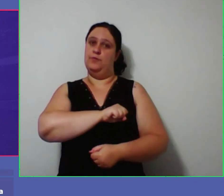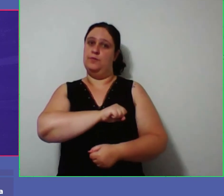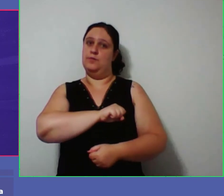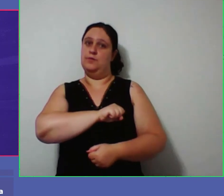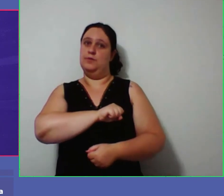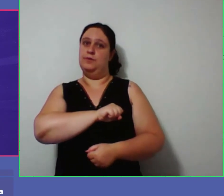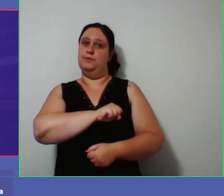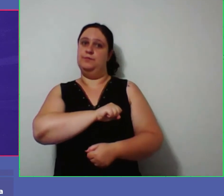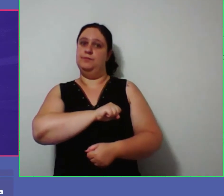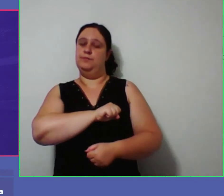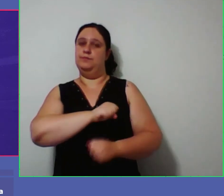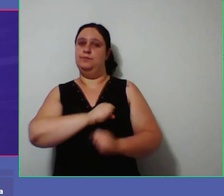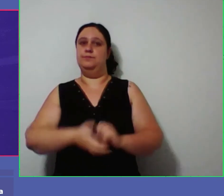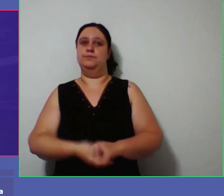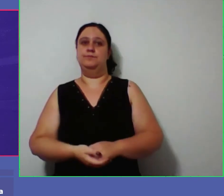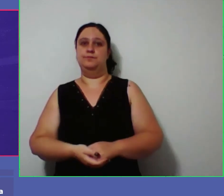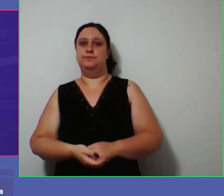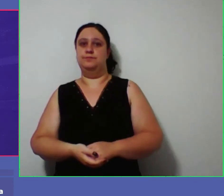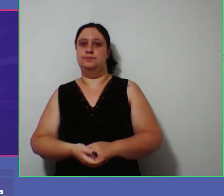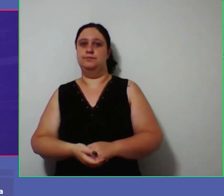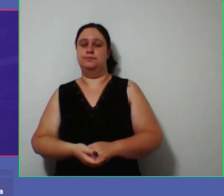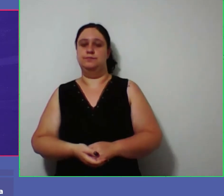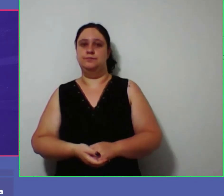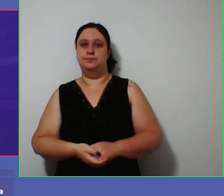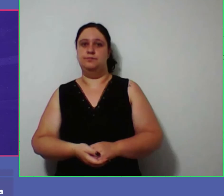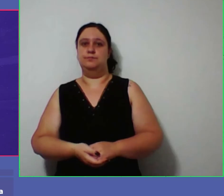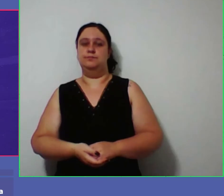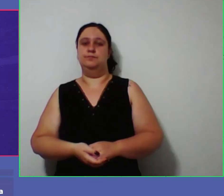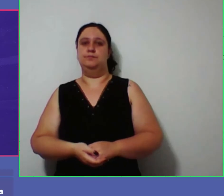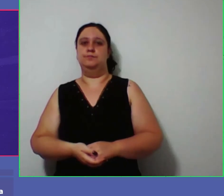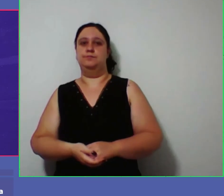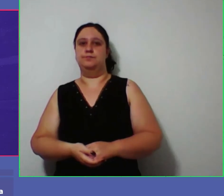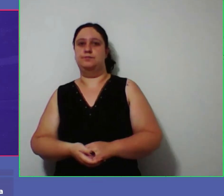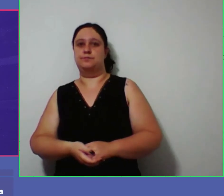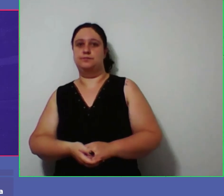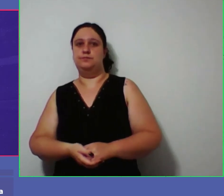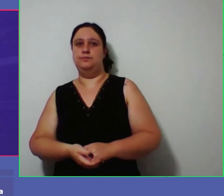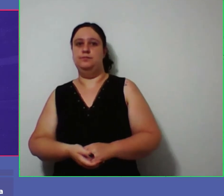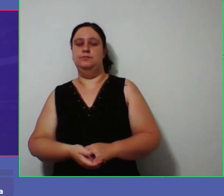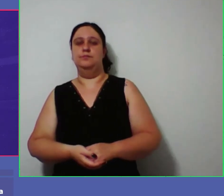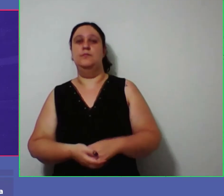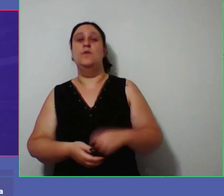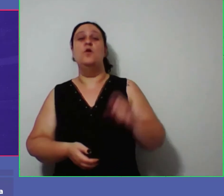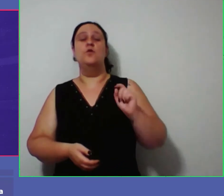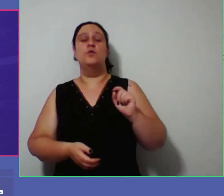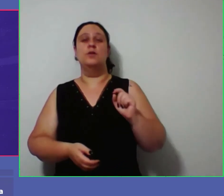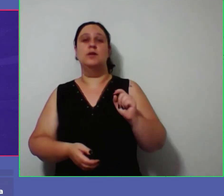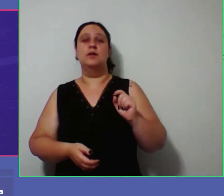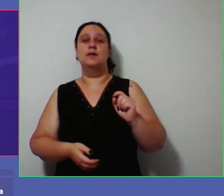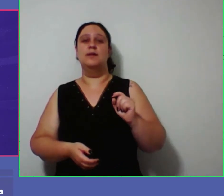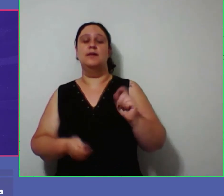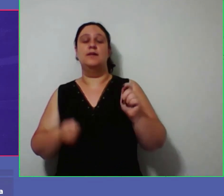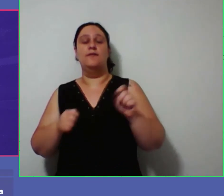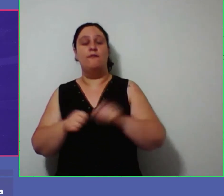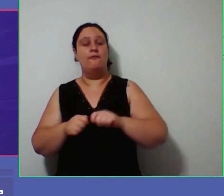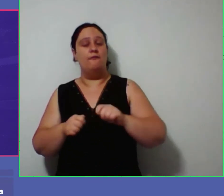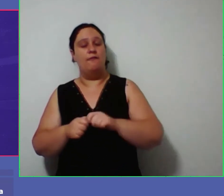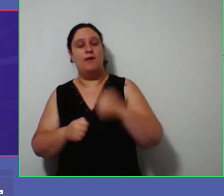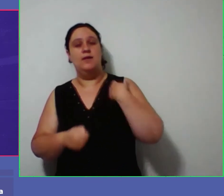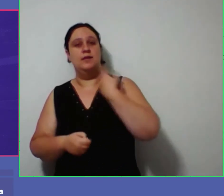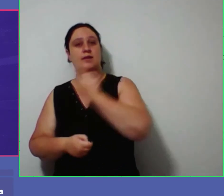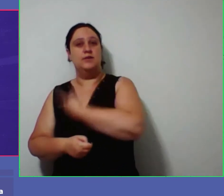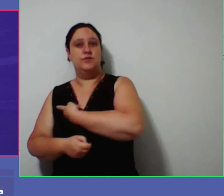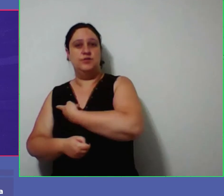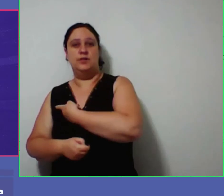irmãos, que vai nos levar a nos unir, nos vincular, nos conectar com perfeição é o